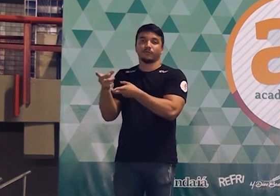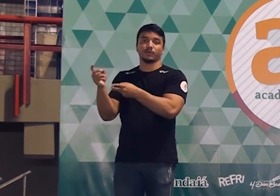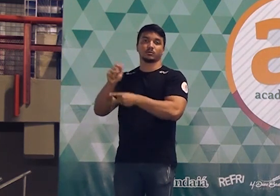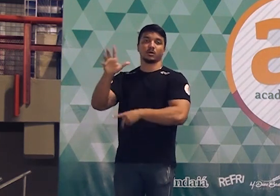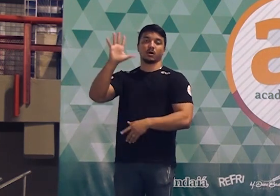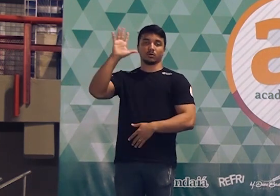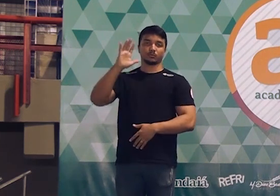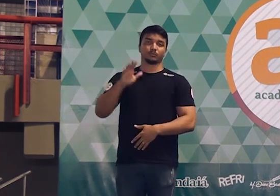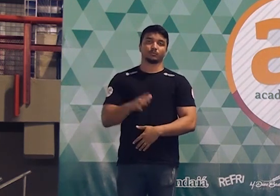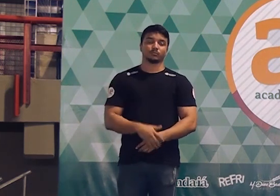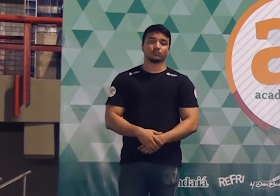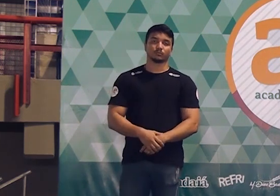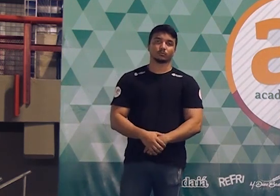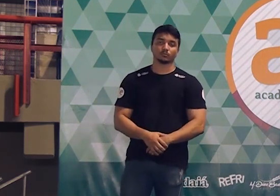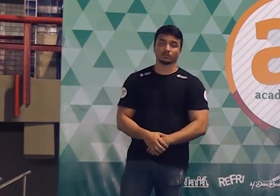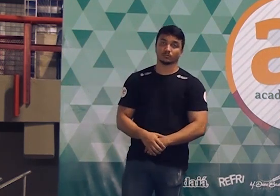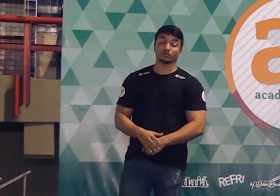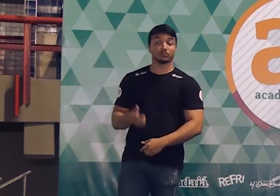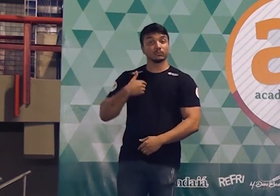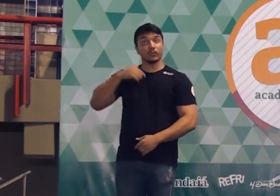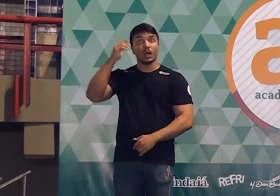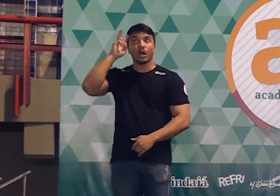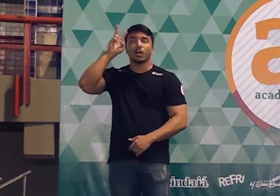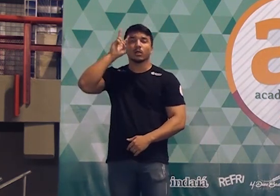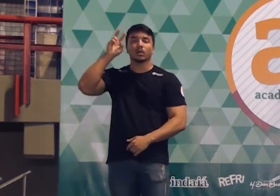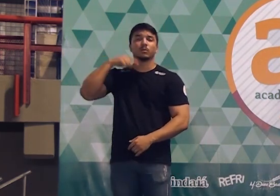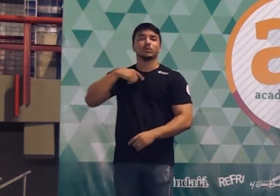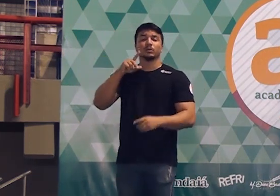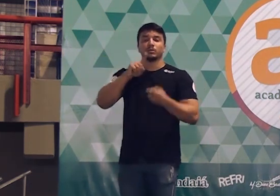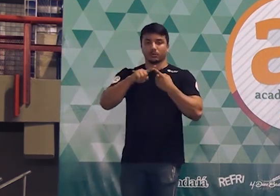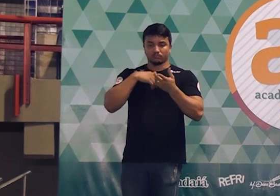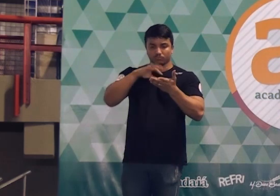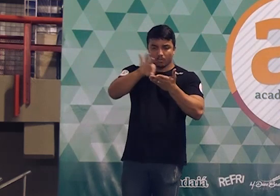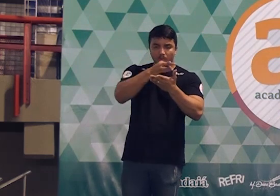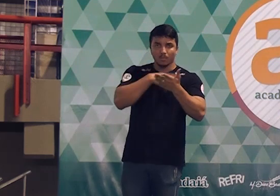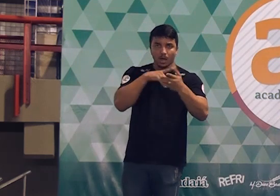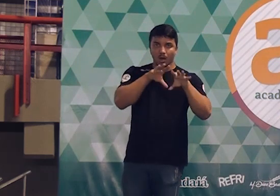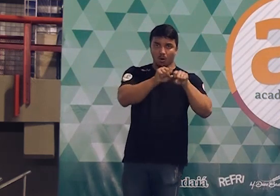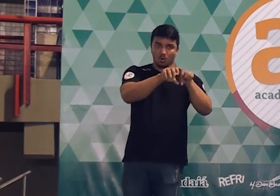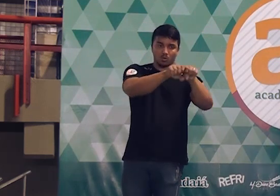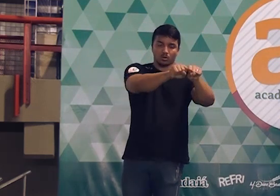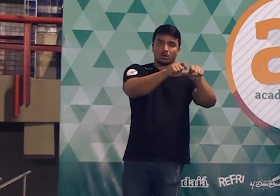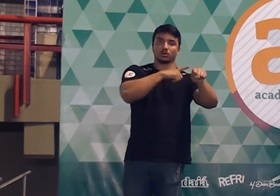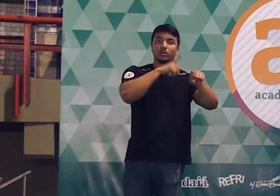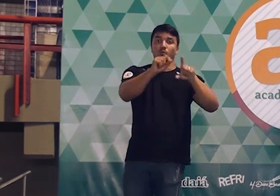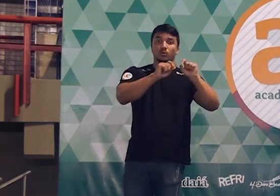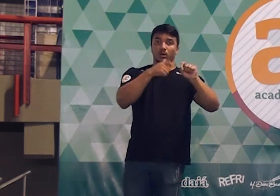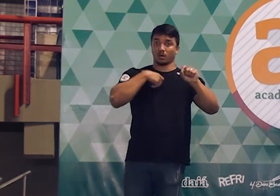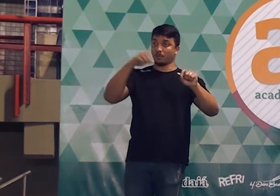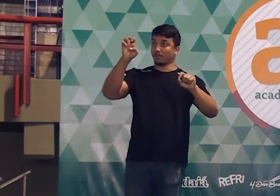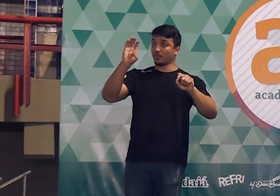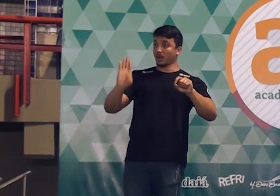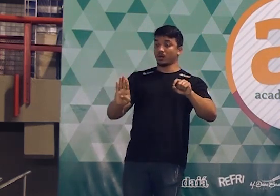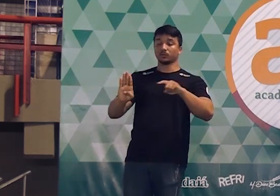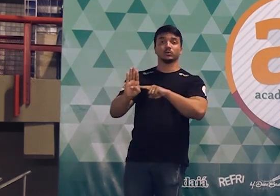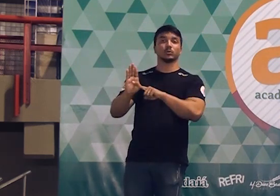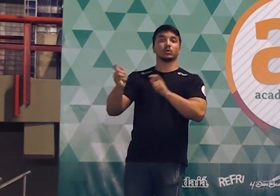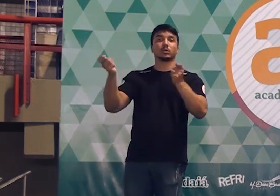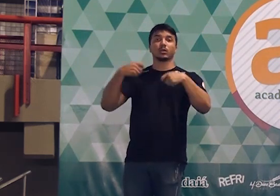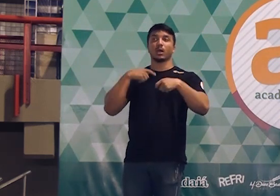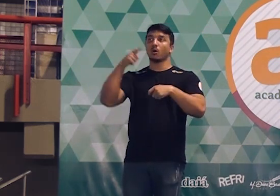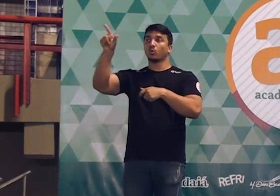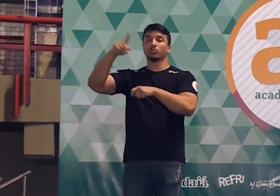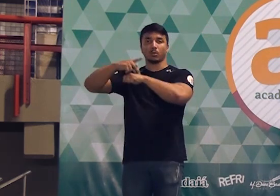isso. Ah, professor, e eu lembro que no Pacto Colonial, o Brasil podia fazer acordo com